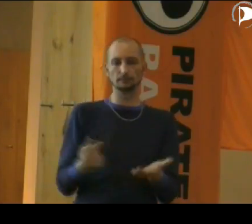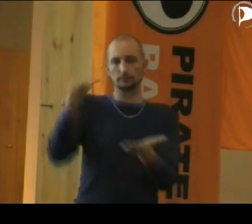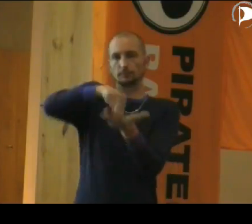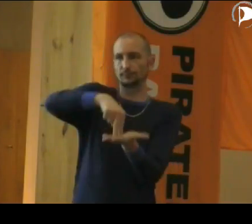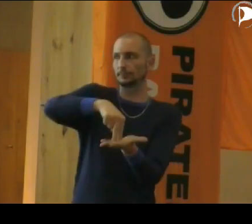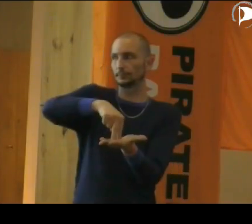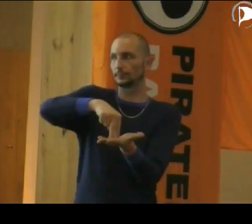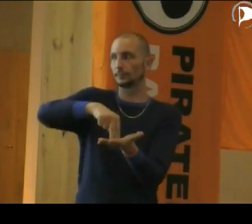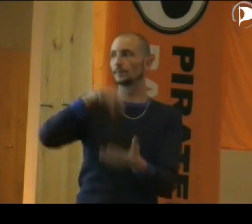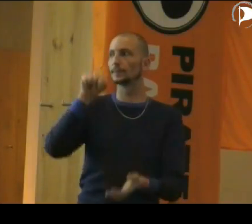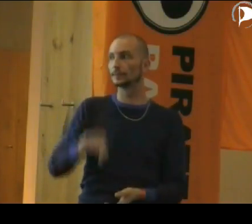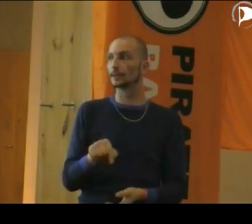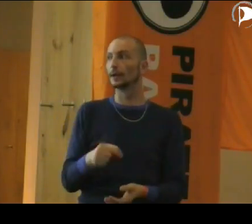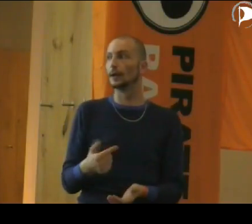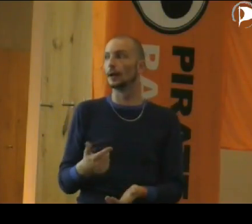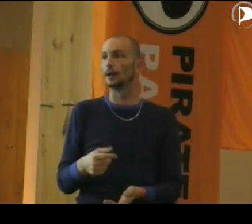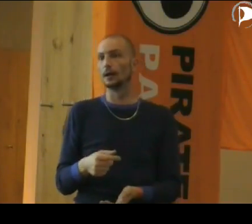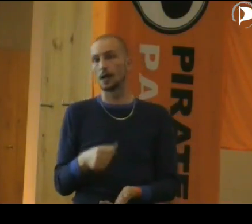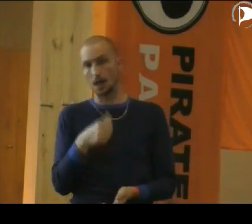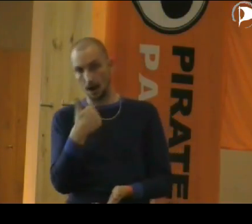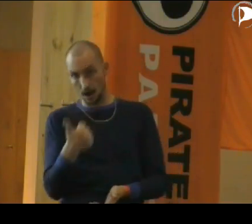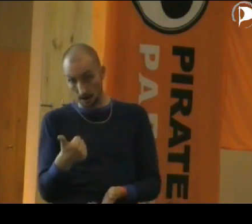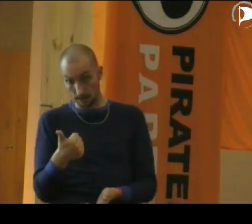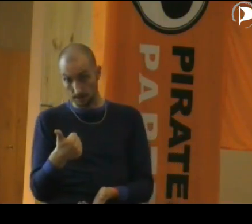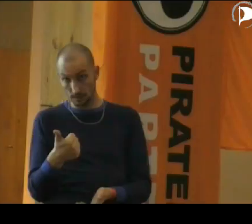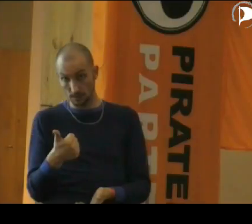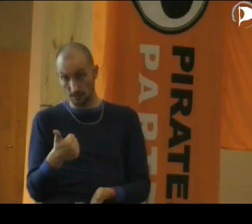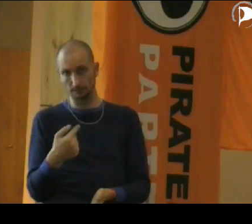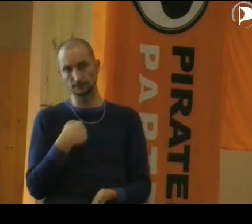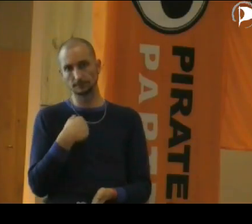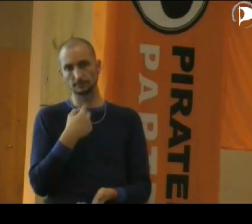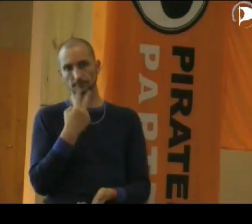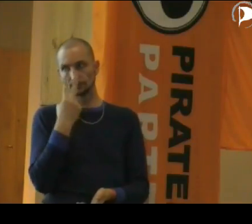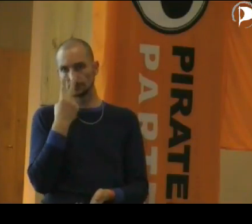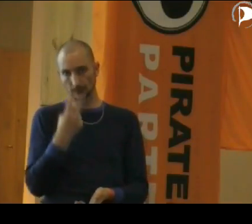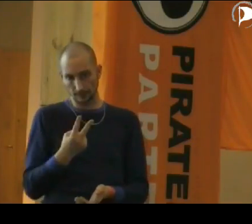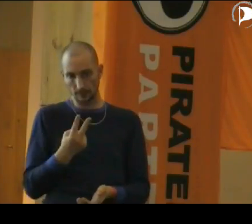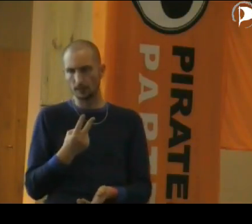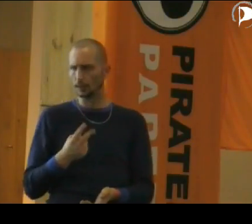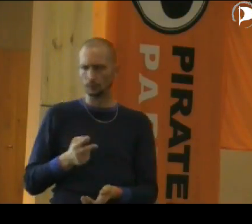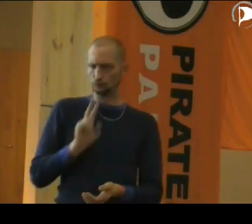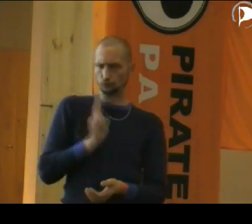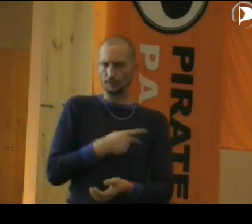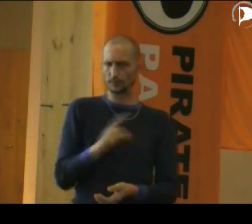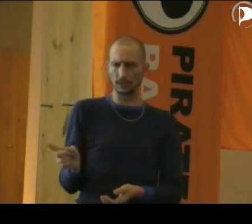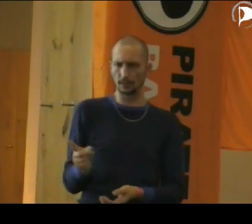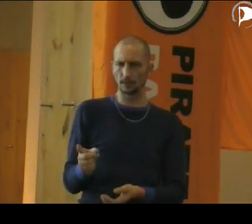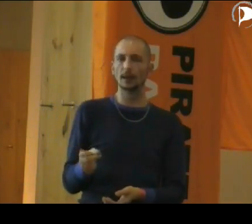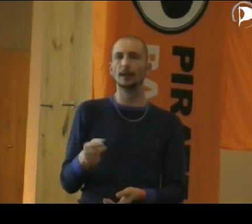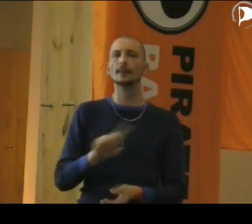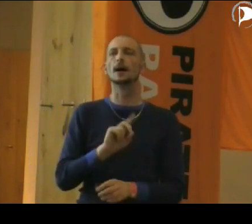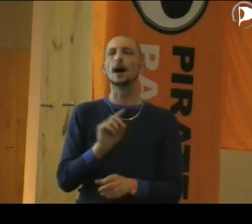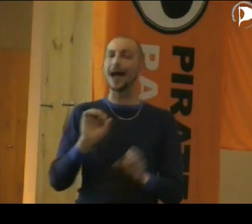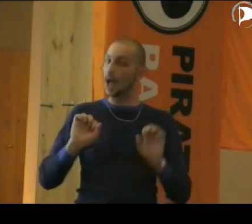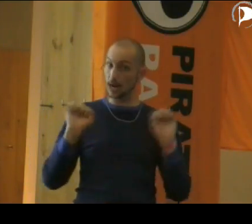also einfach sein dass man sich dem nicht ganz zustimmen dass ich nicht aktiv oder zumindest